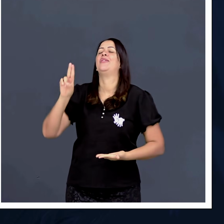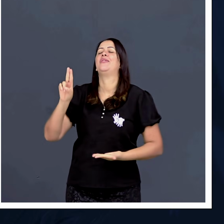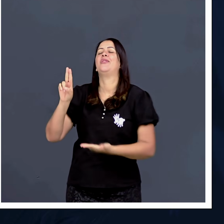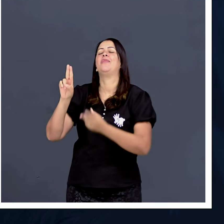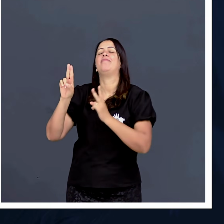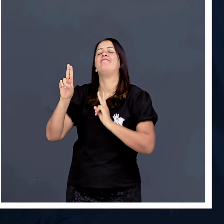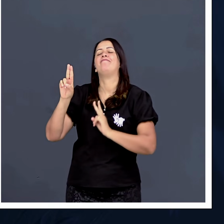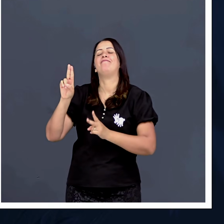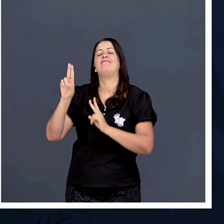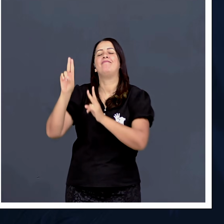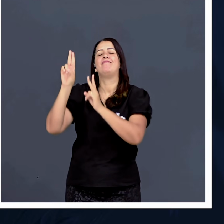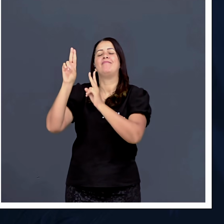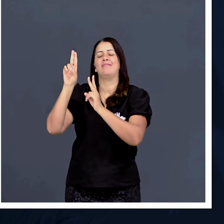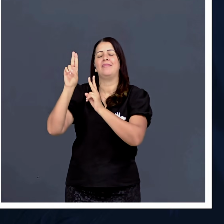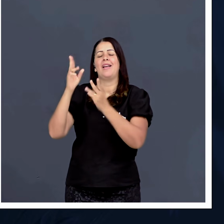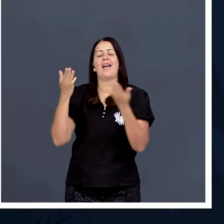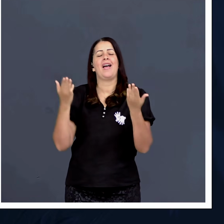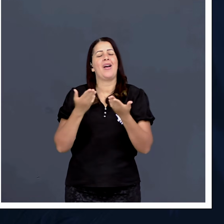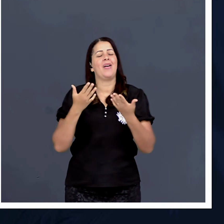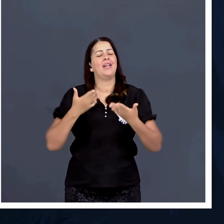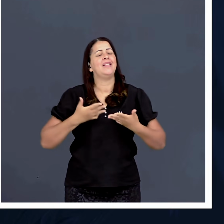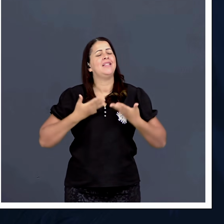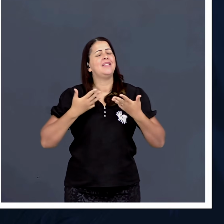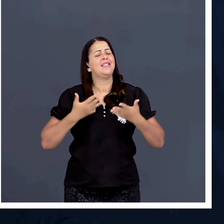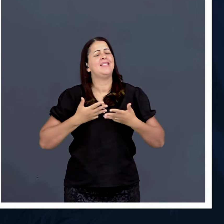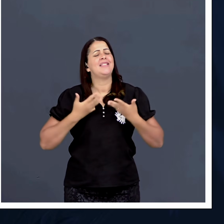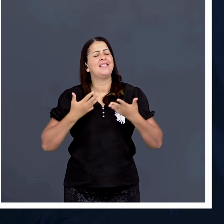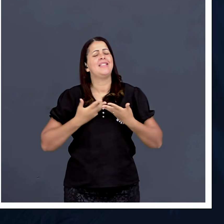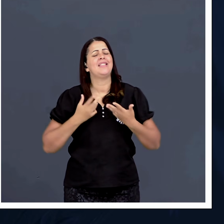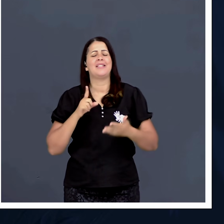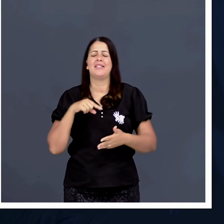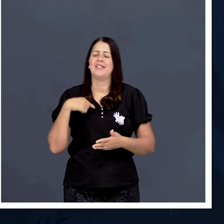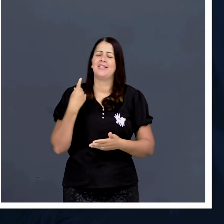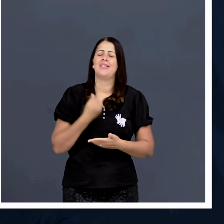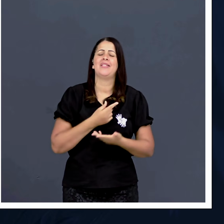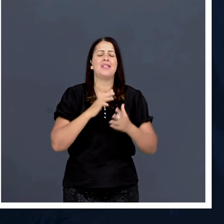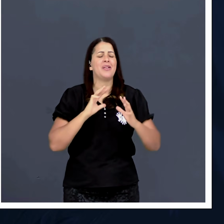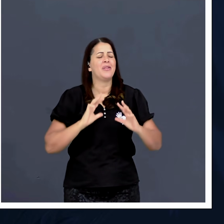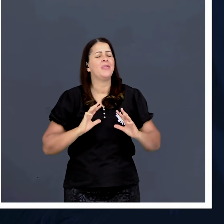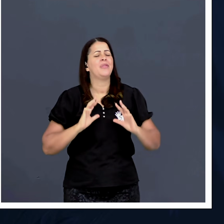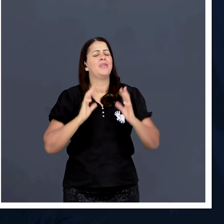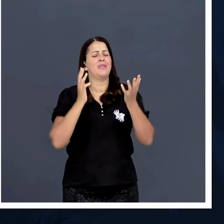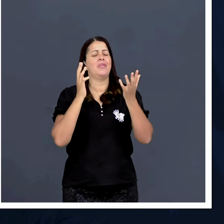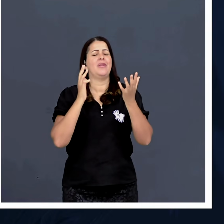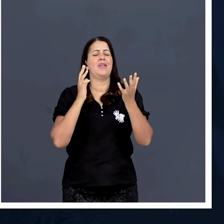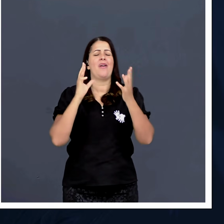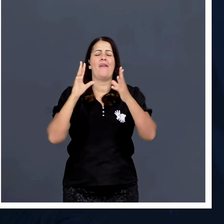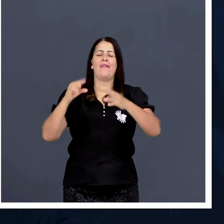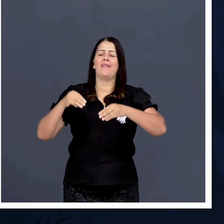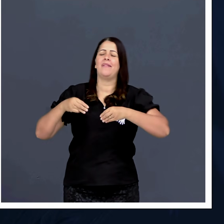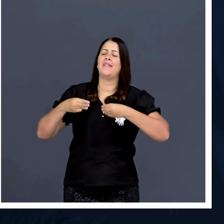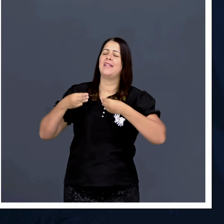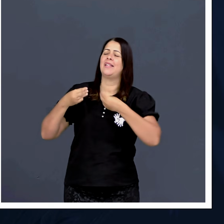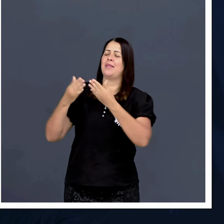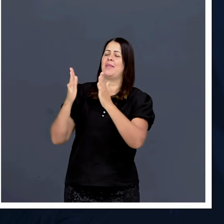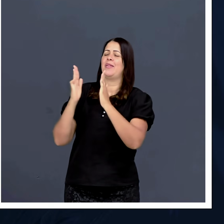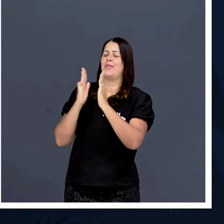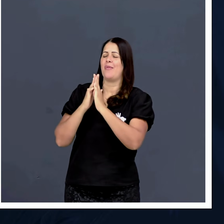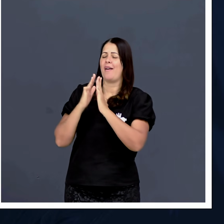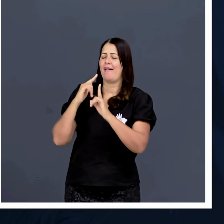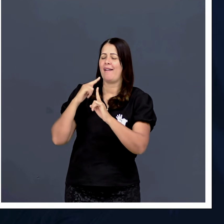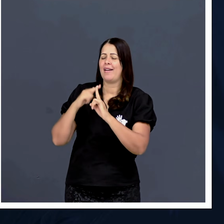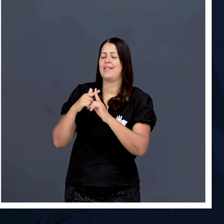tempo. Agora, com a mesma alegria que nós Te celebramos, que nós ofertamos em Tua casa, nós